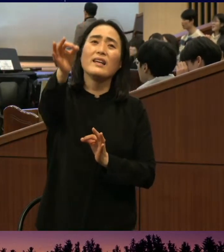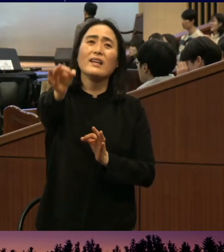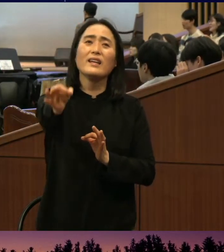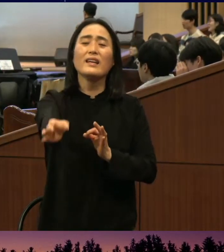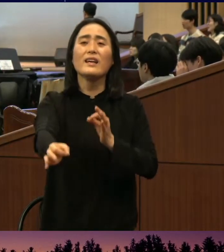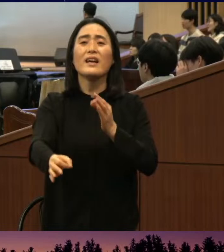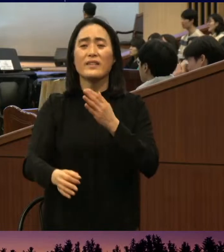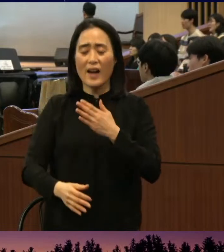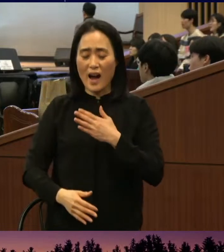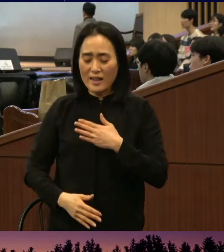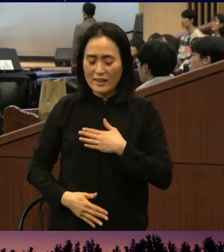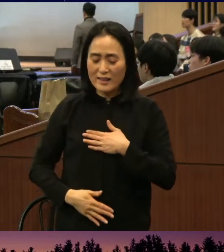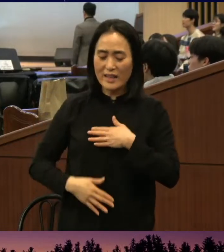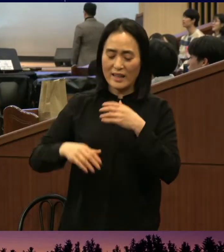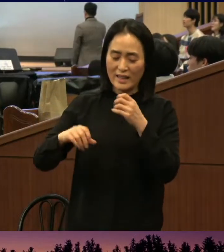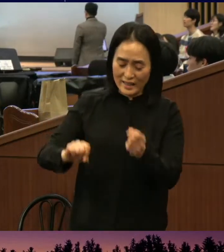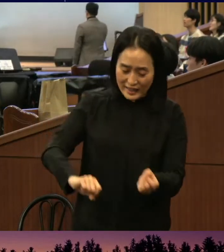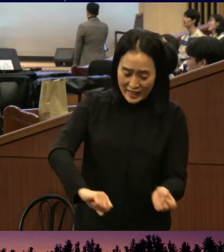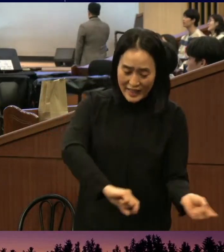영원히 나를